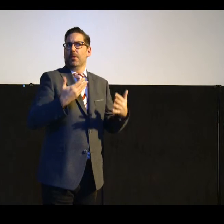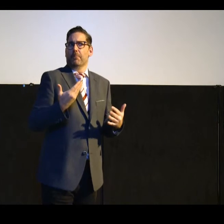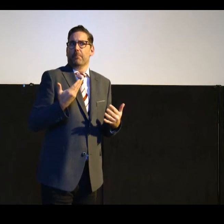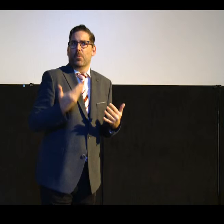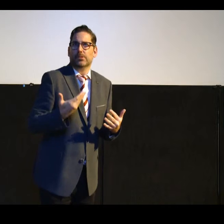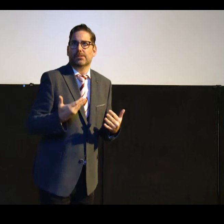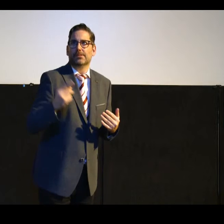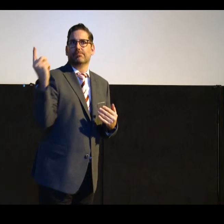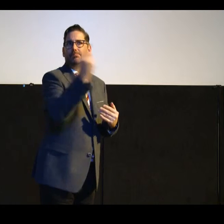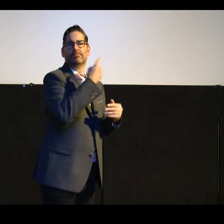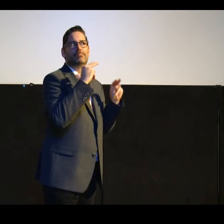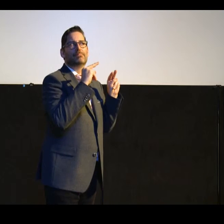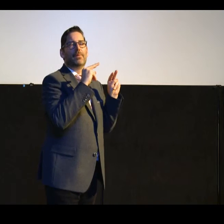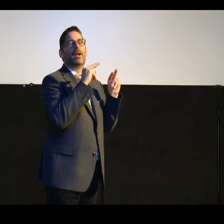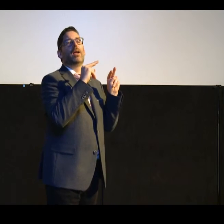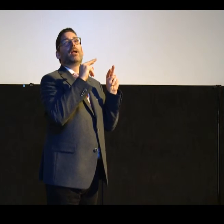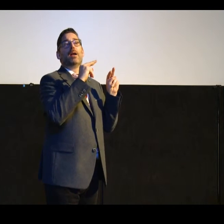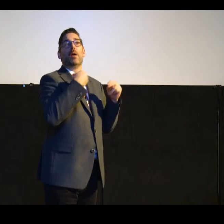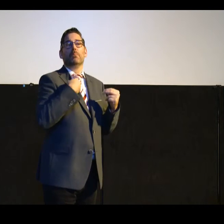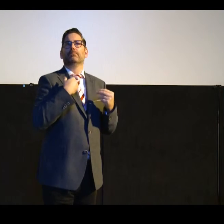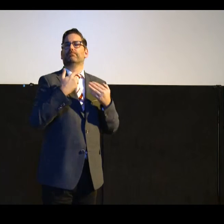Que bueno, no tenía subtítulos, pero ahora lo que vamos a ver si tienen